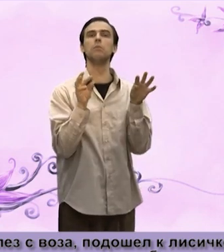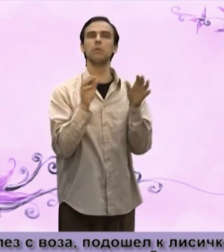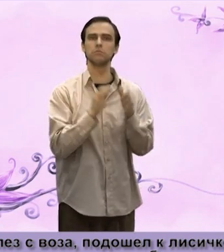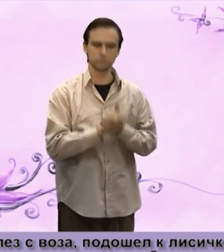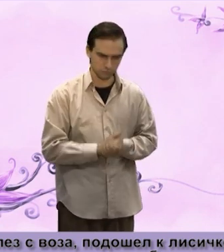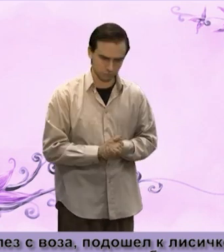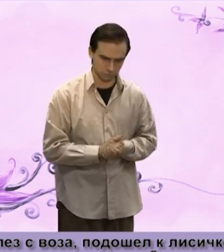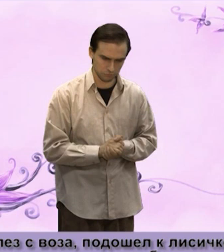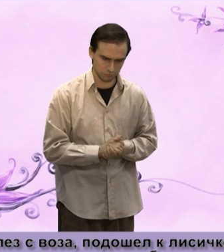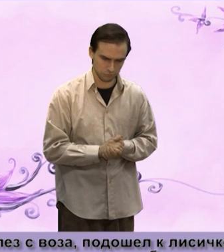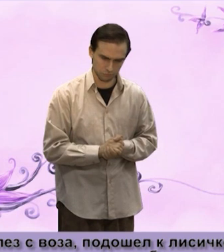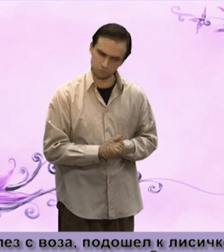мертвая.